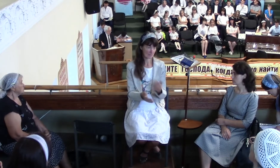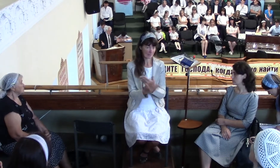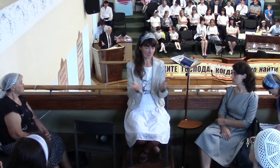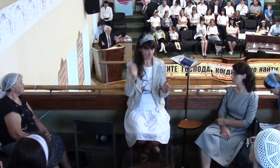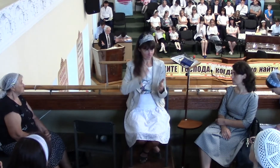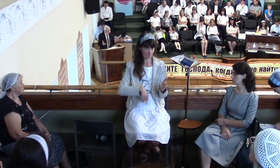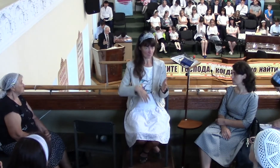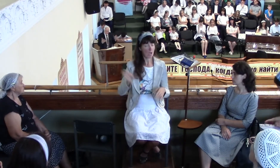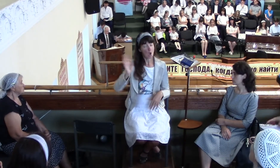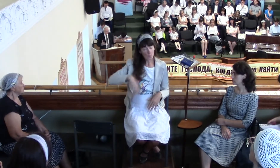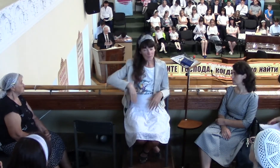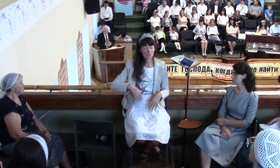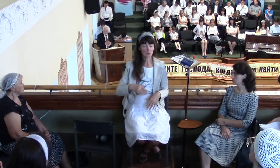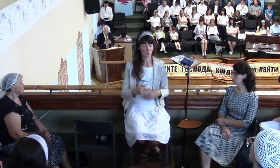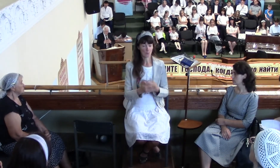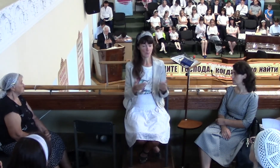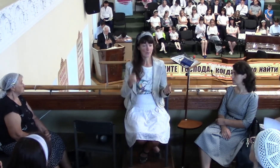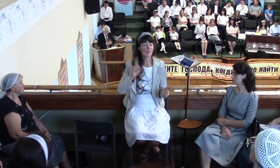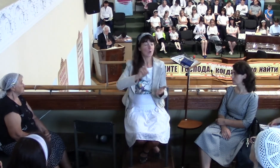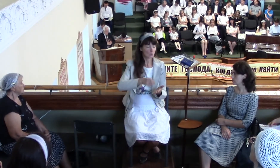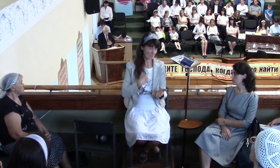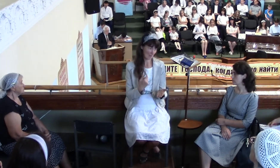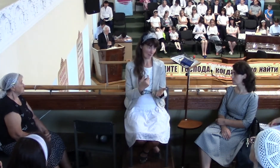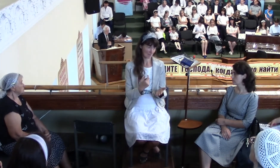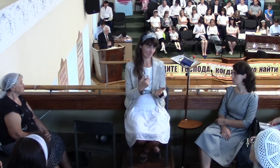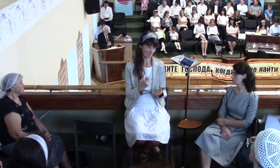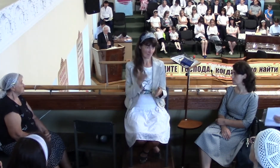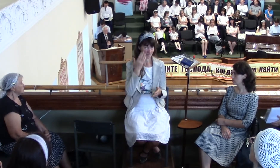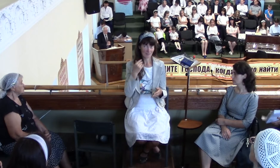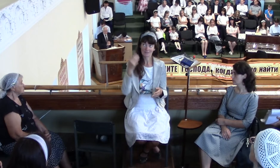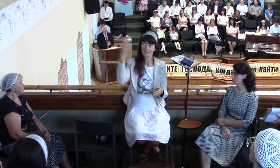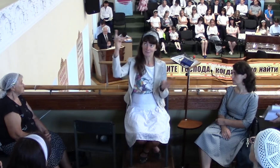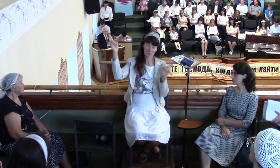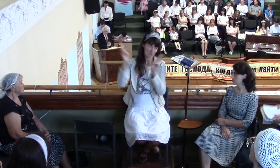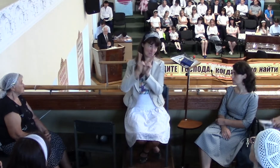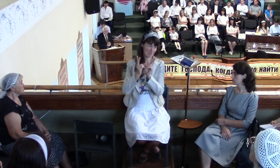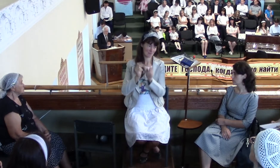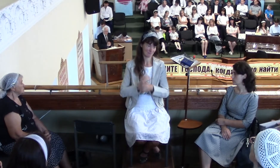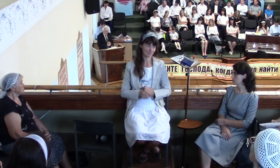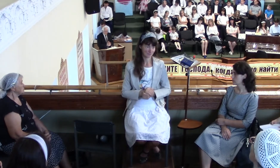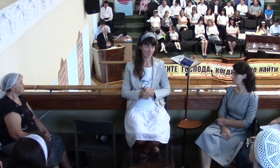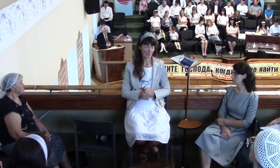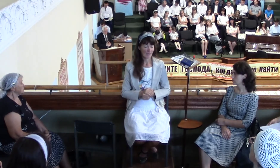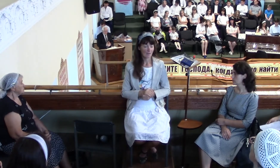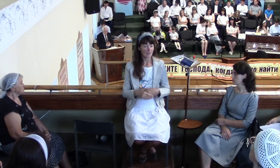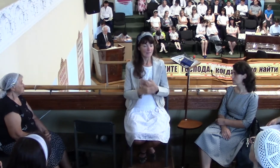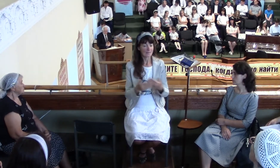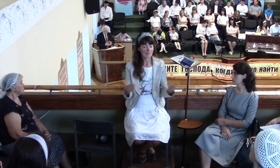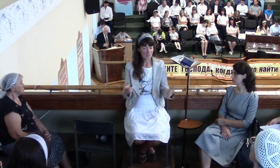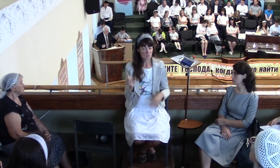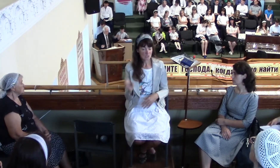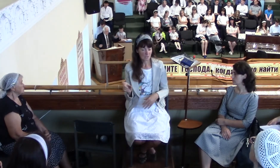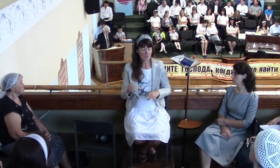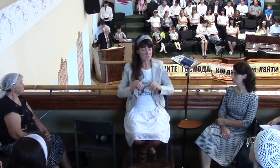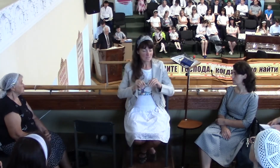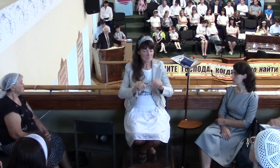узнаем. Наши глаза, наш плоской разум настолько ограничен, что он не может понимать даже